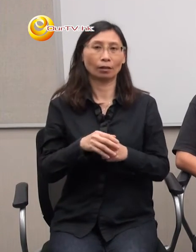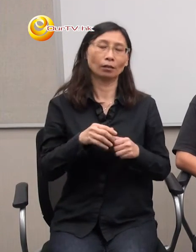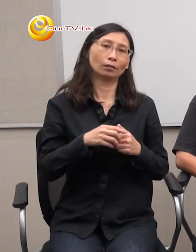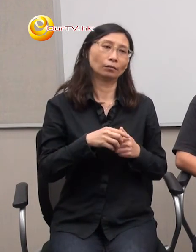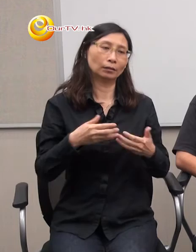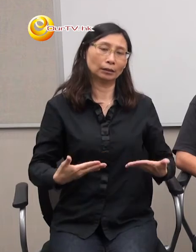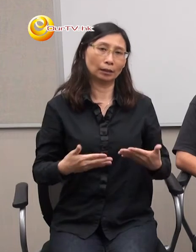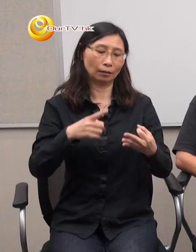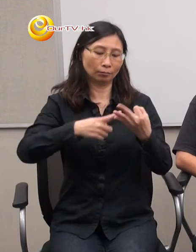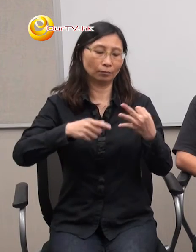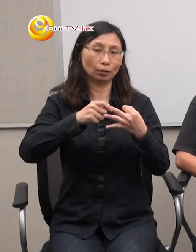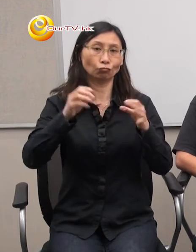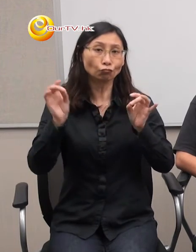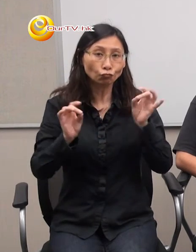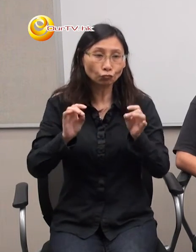江